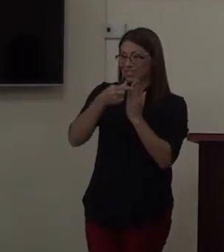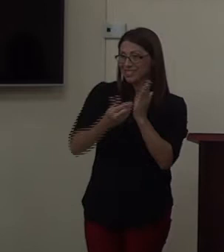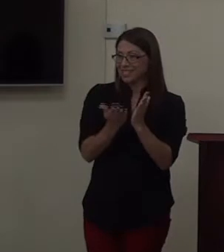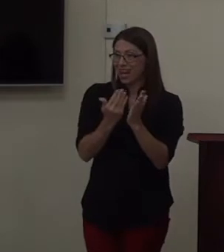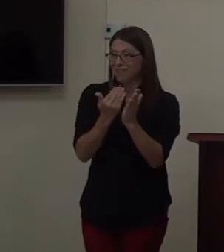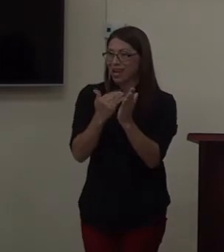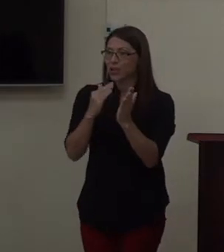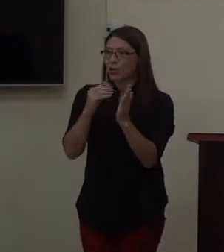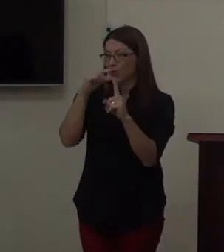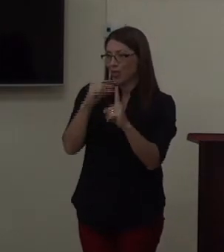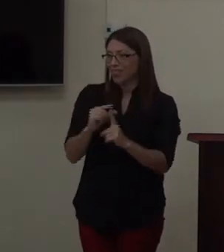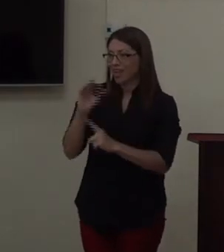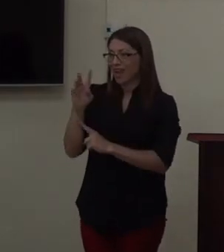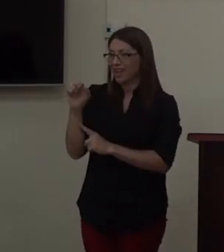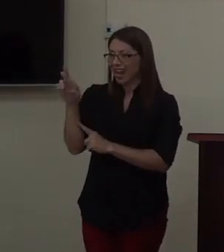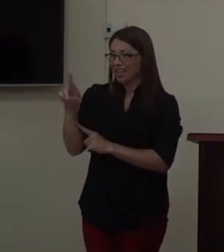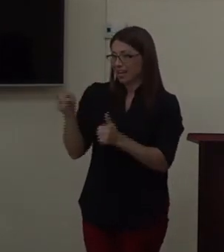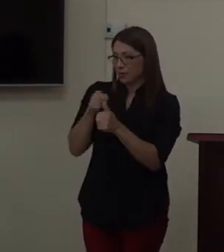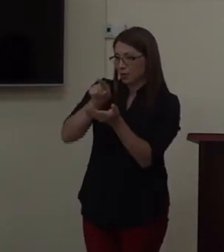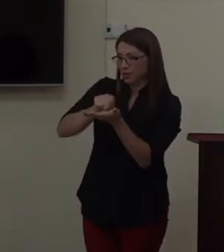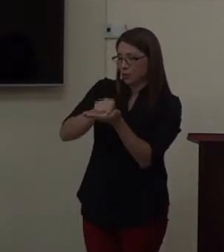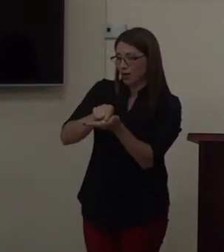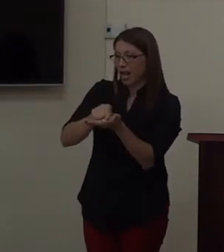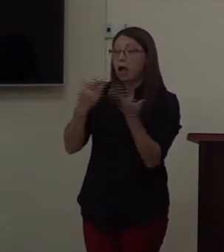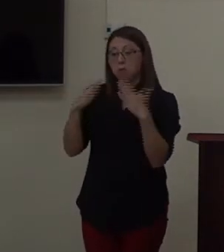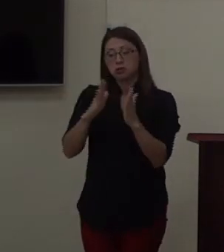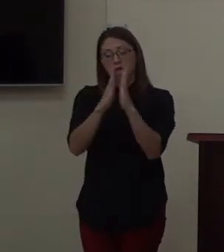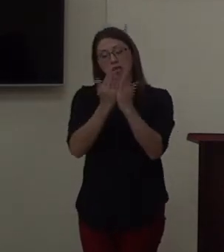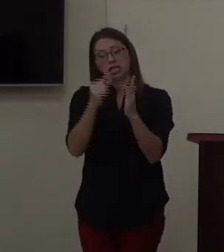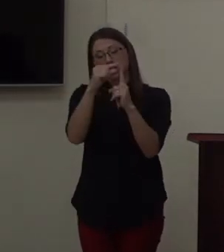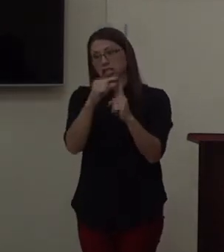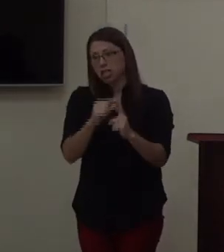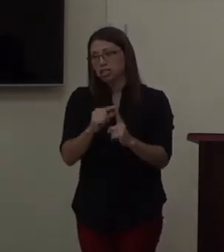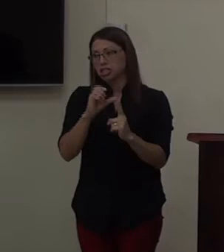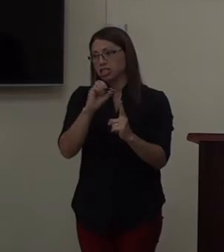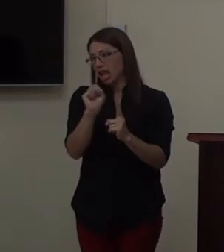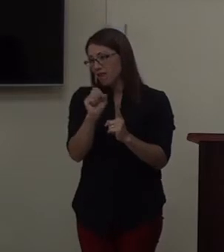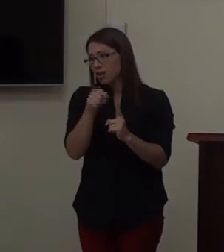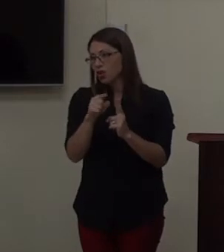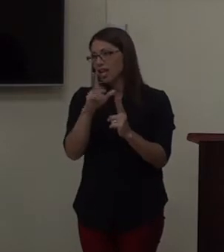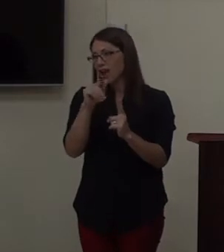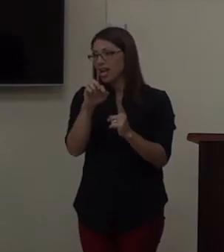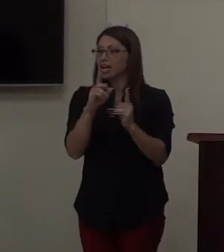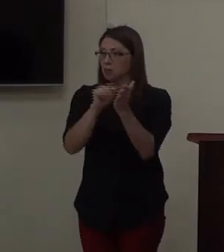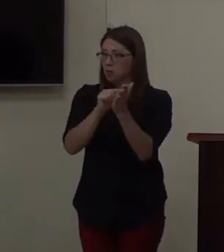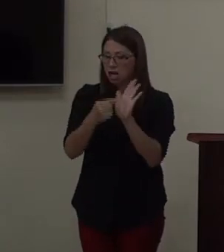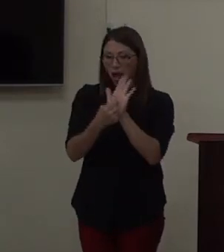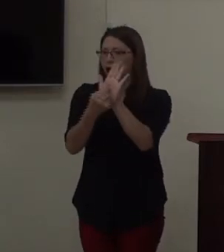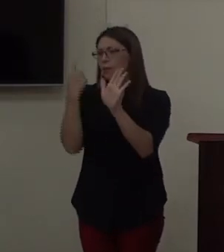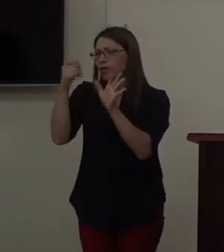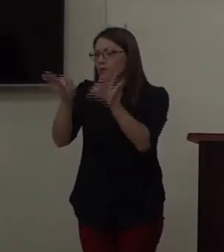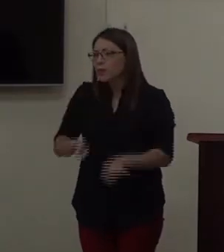el primero que se publica, ¿verdad?, que bueno, se publica este silabario del Cabeca porque es muy importante, creemos en la alfabetización de los